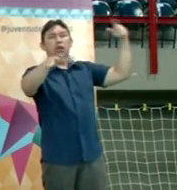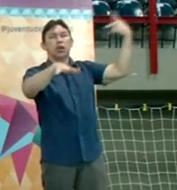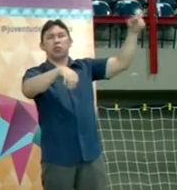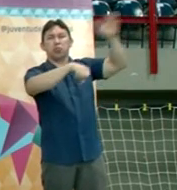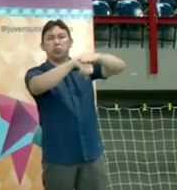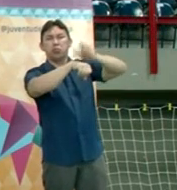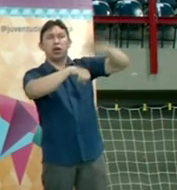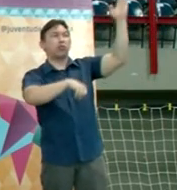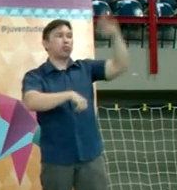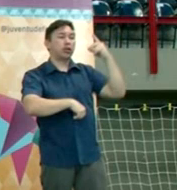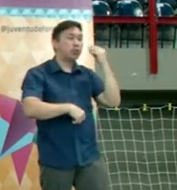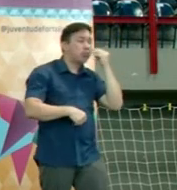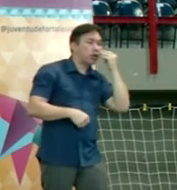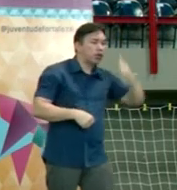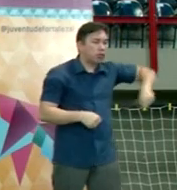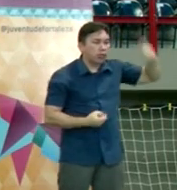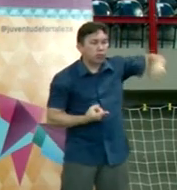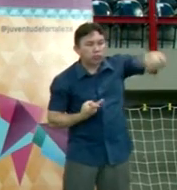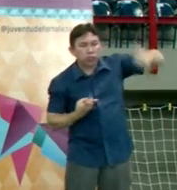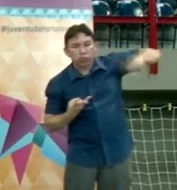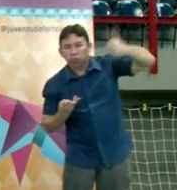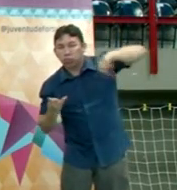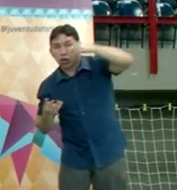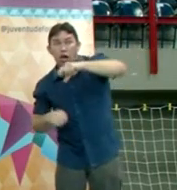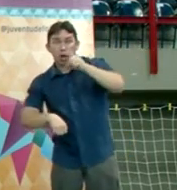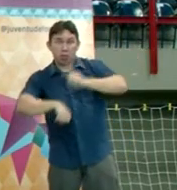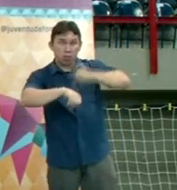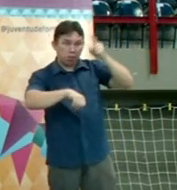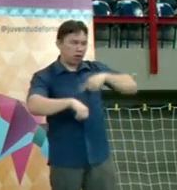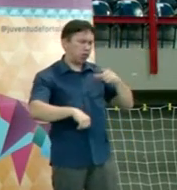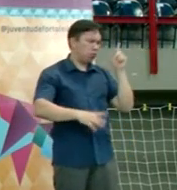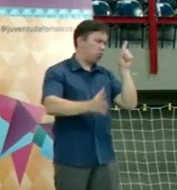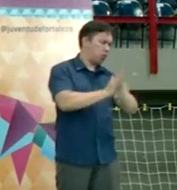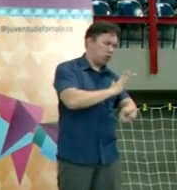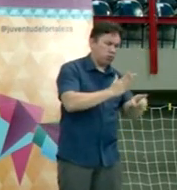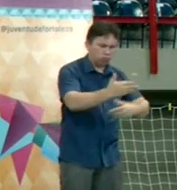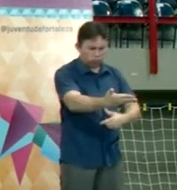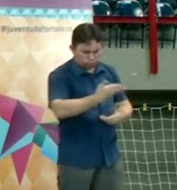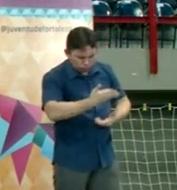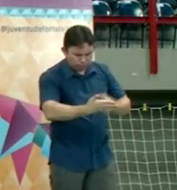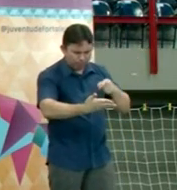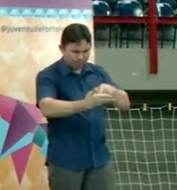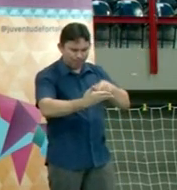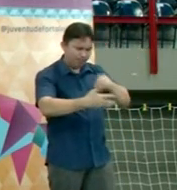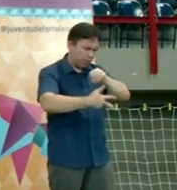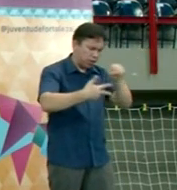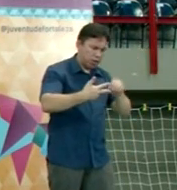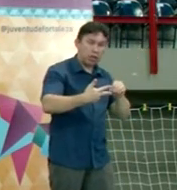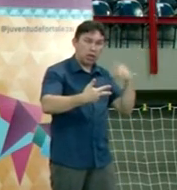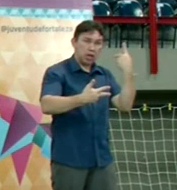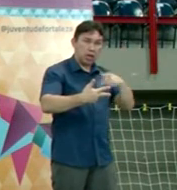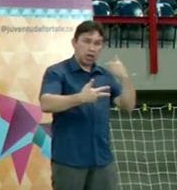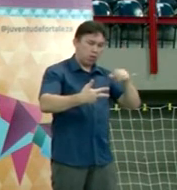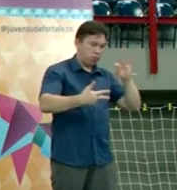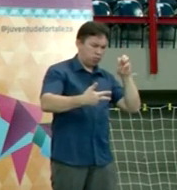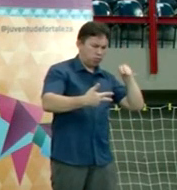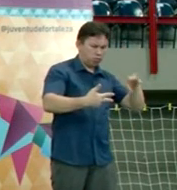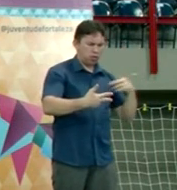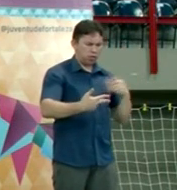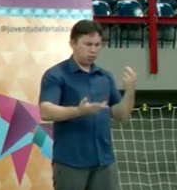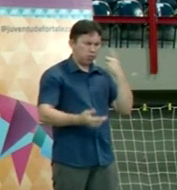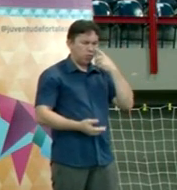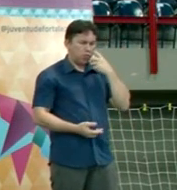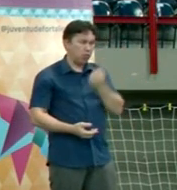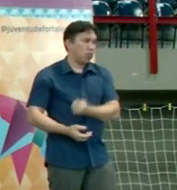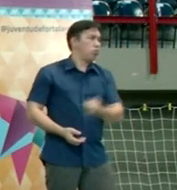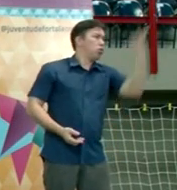vários exames para serem testadas. Então, a partir do momento em que você pega uma questão, um item na linguagem do Enem, bota, sei lá,